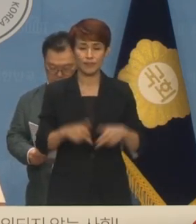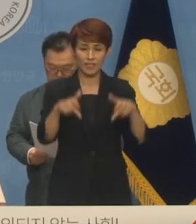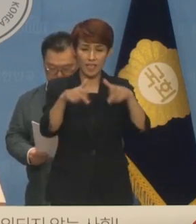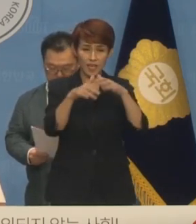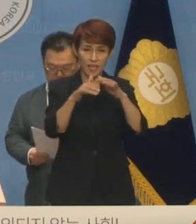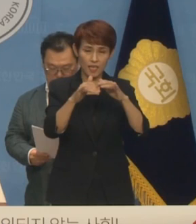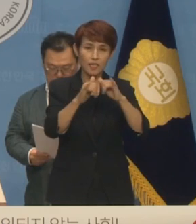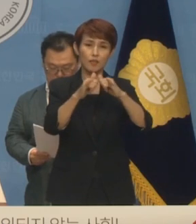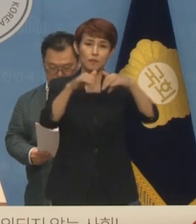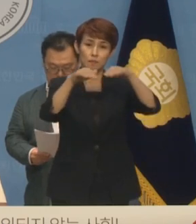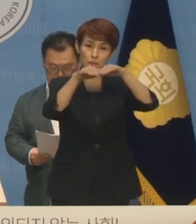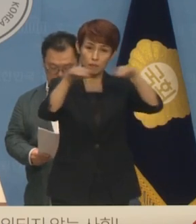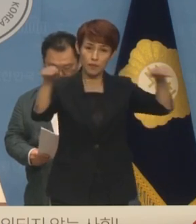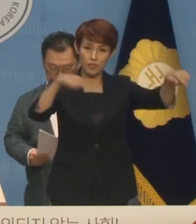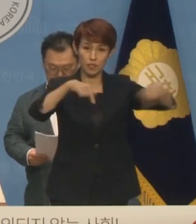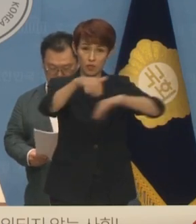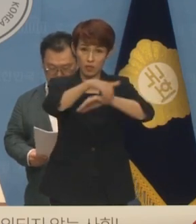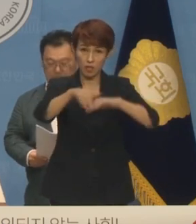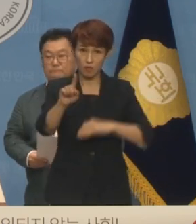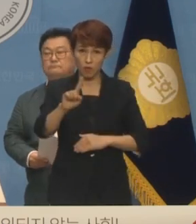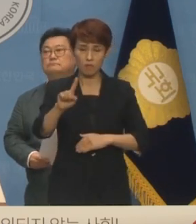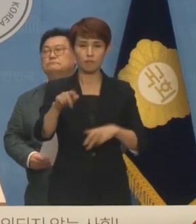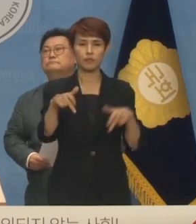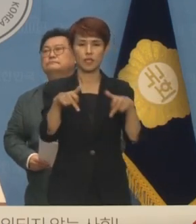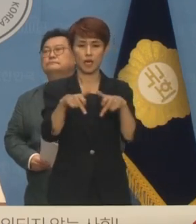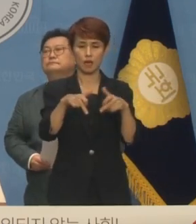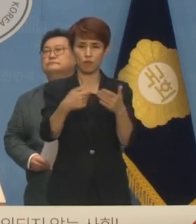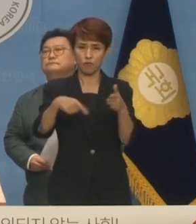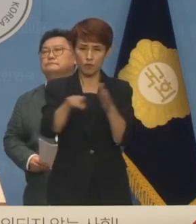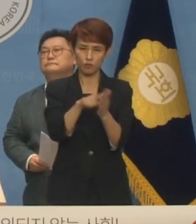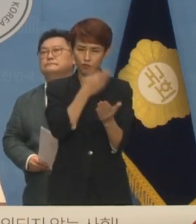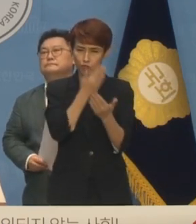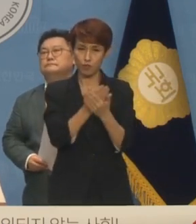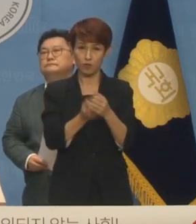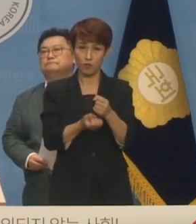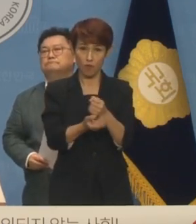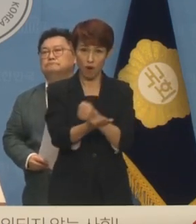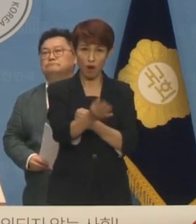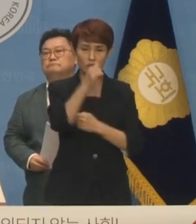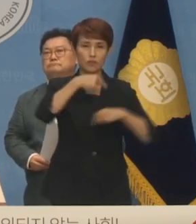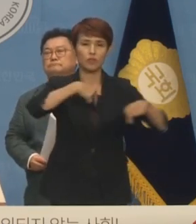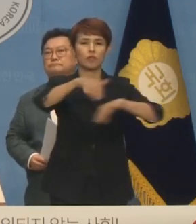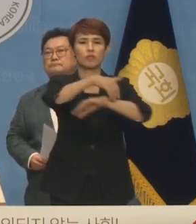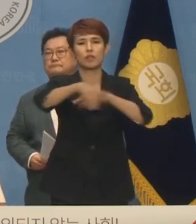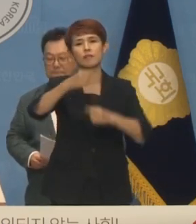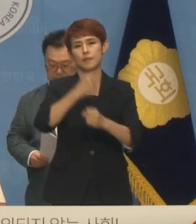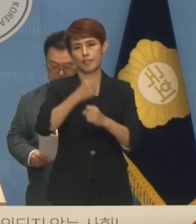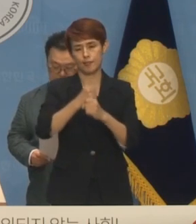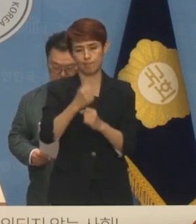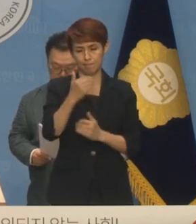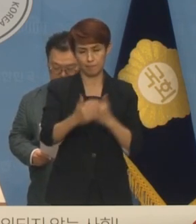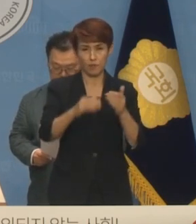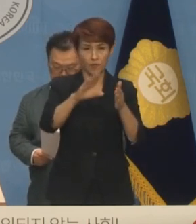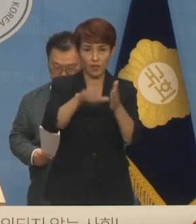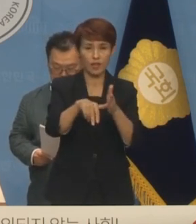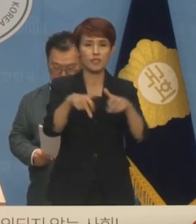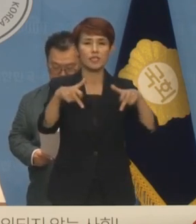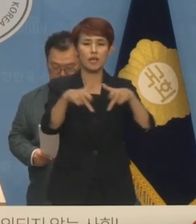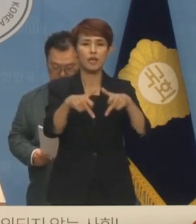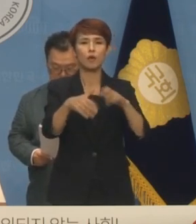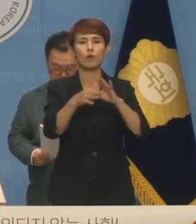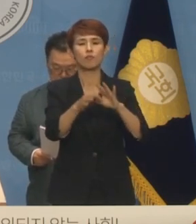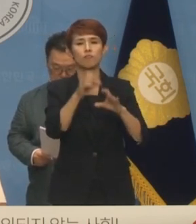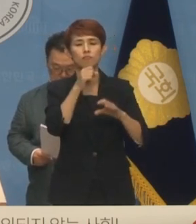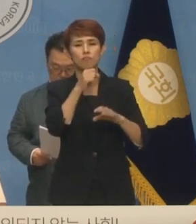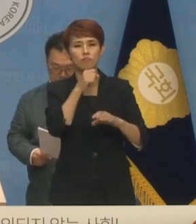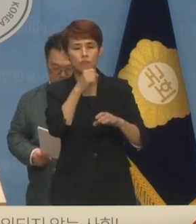장애평등 정책법안은 장애평등에 중대한 영향을 미치는 정책의 수립과 시행 과정에서 장애 영향평가를